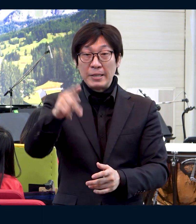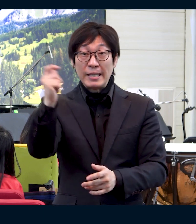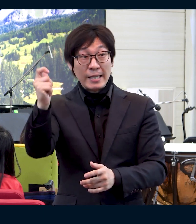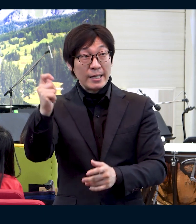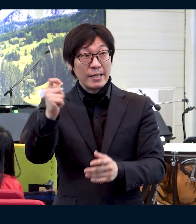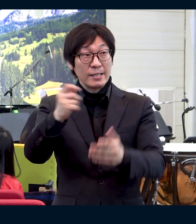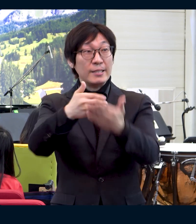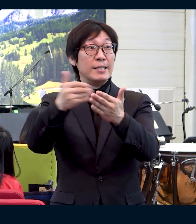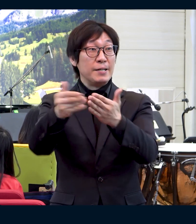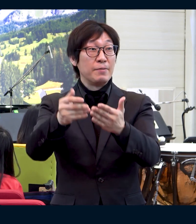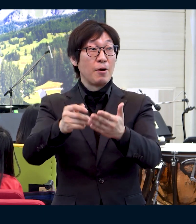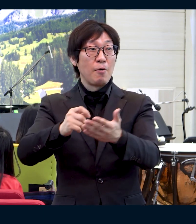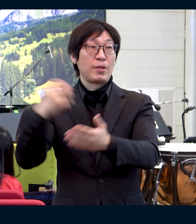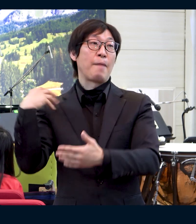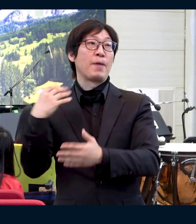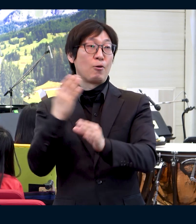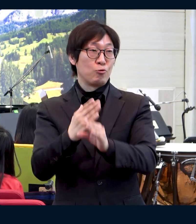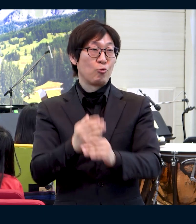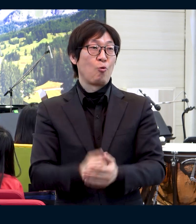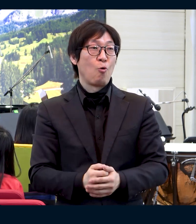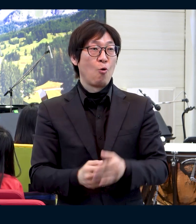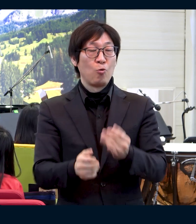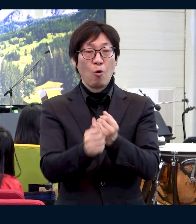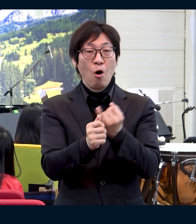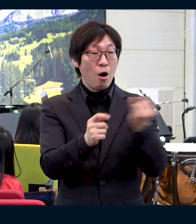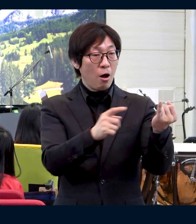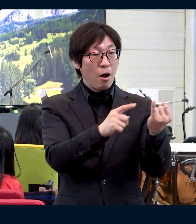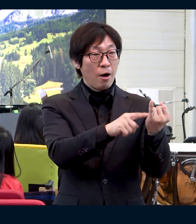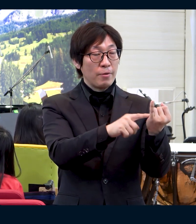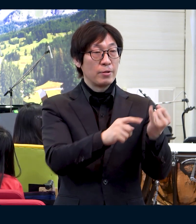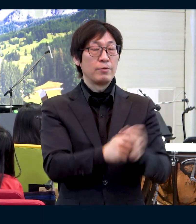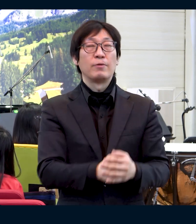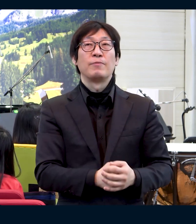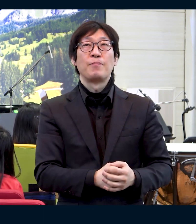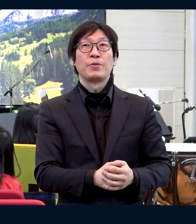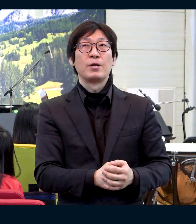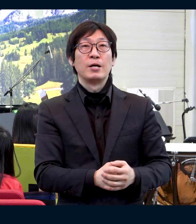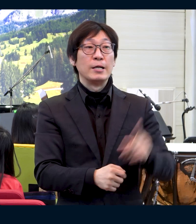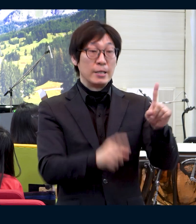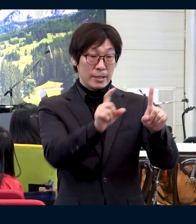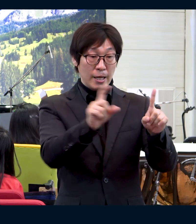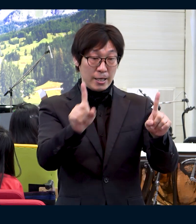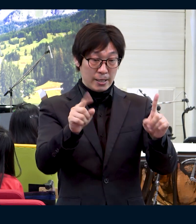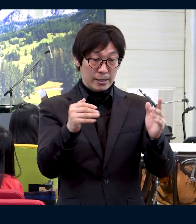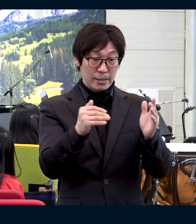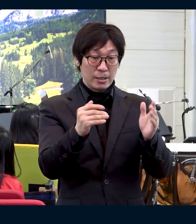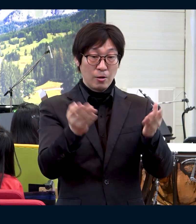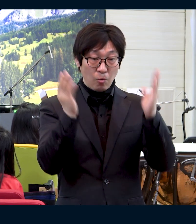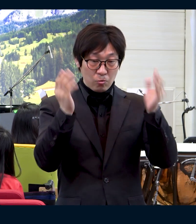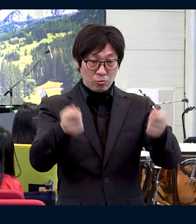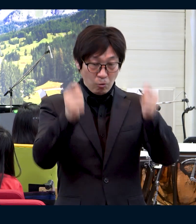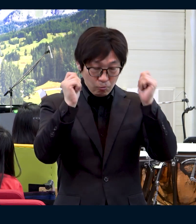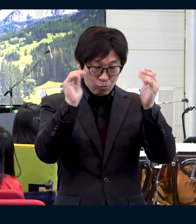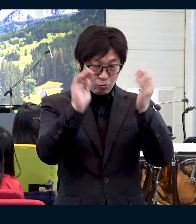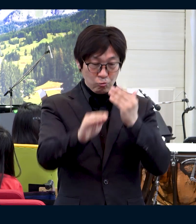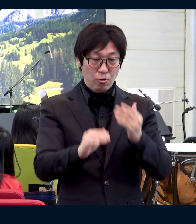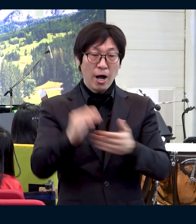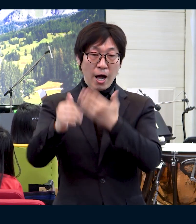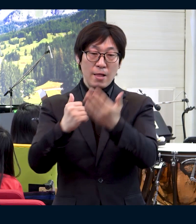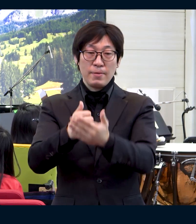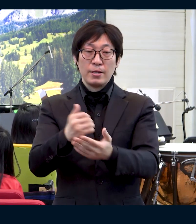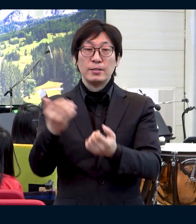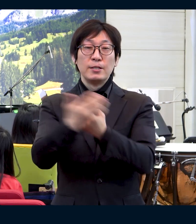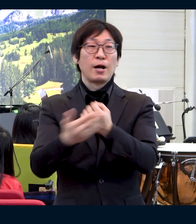또 올해부터는 교육부 교사로도 섬기고 계십니다. 또 아내분은요, 1대1이 끝난 이후로 하나님이 내게 주신